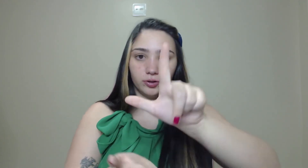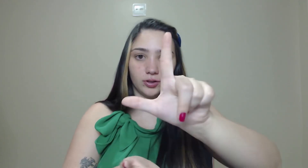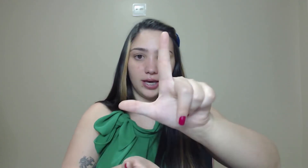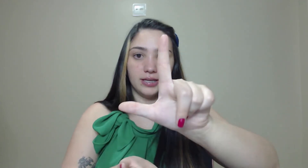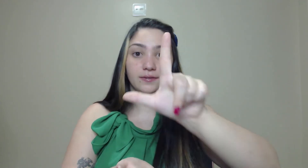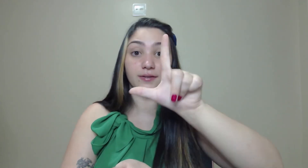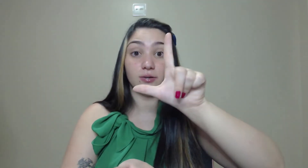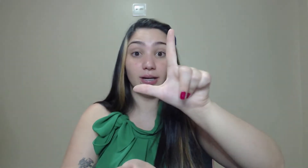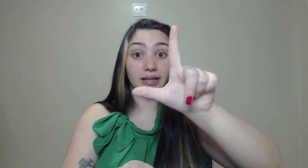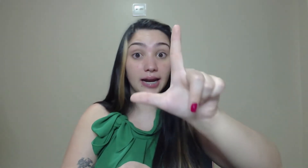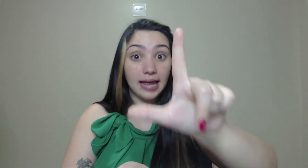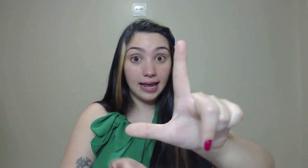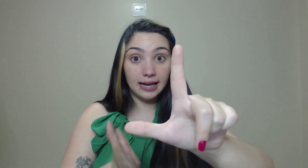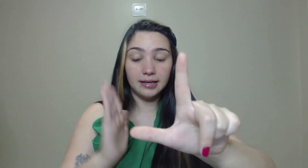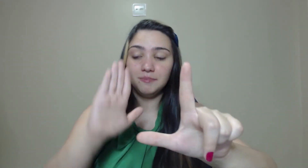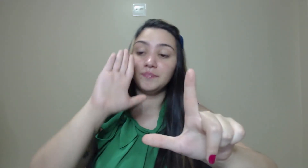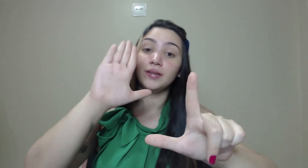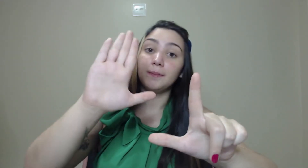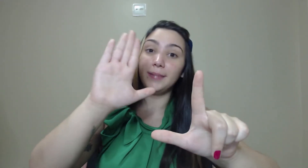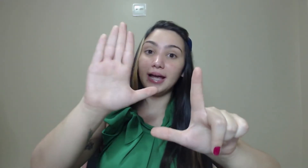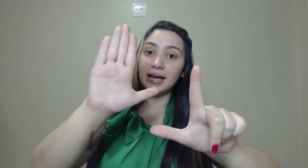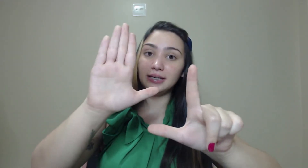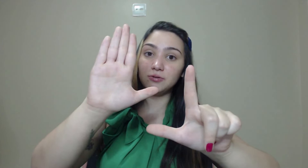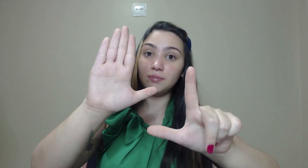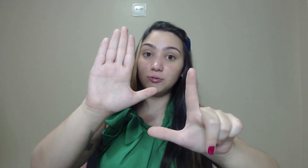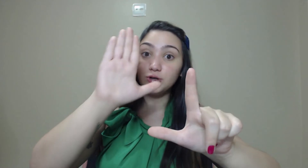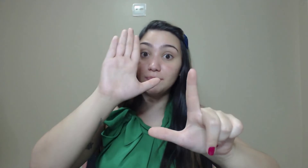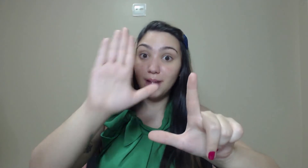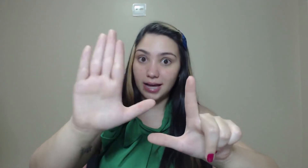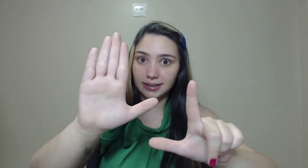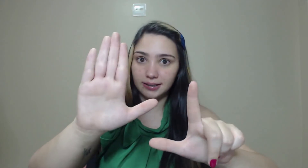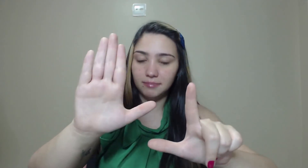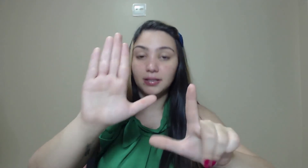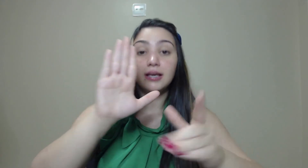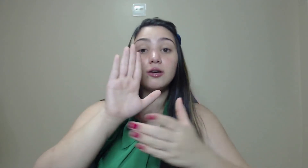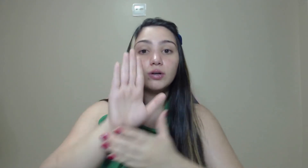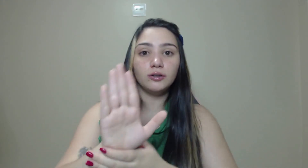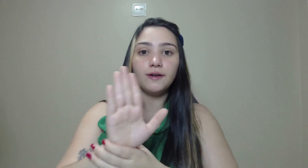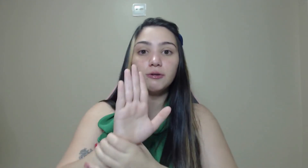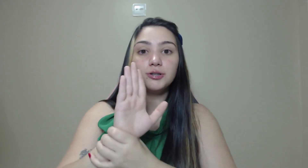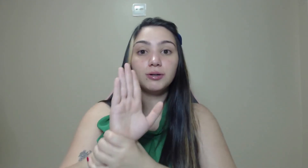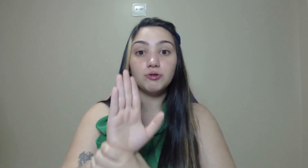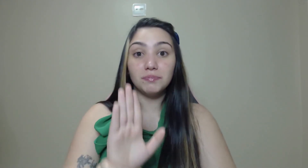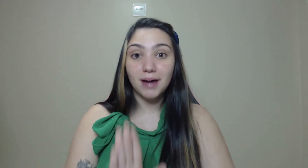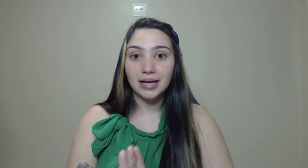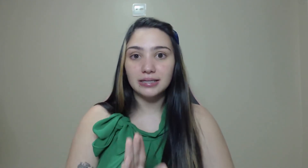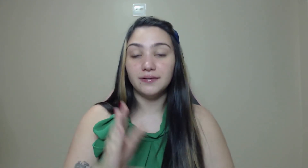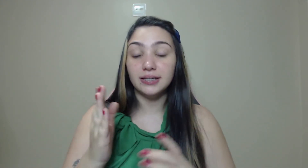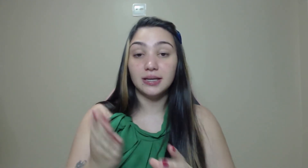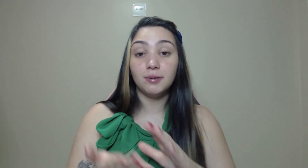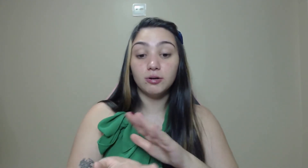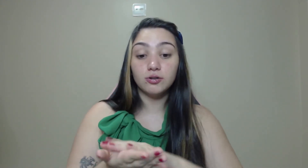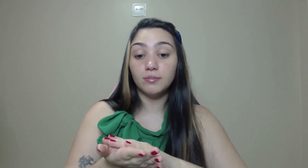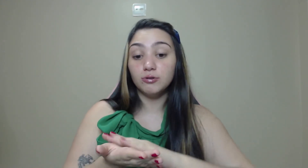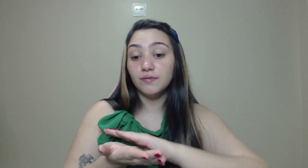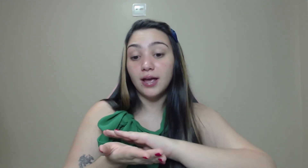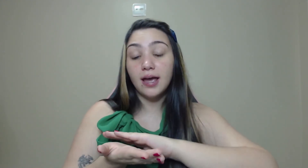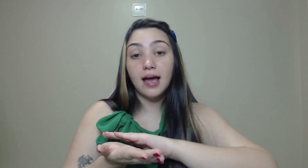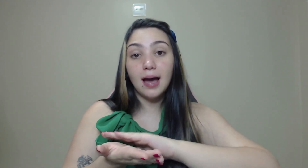ok? Você vai fazer uma letra L, pegar aqui sua mão de base. Quando eu falo de mão de base, vai ser sempre quando sua mão estiver